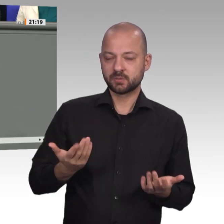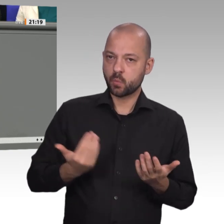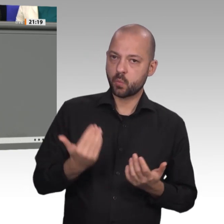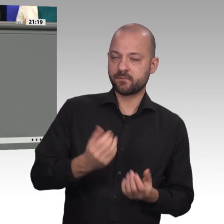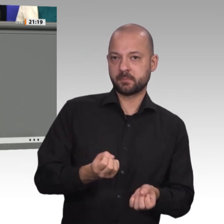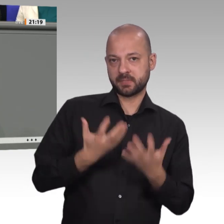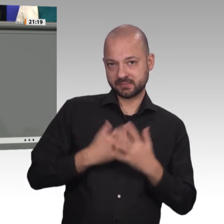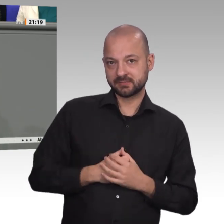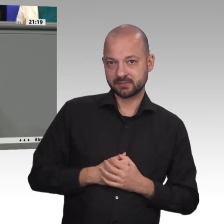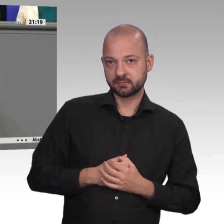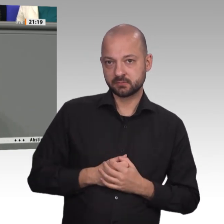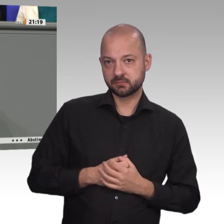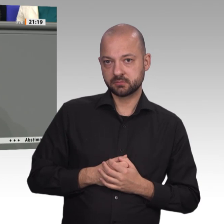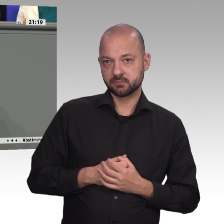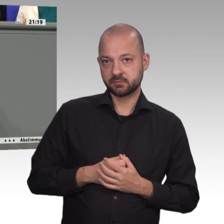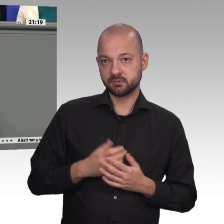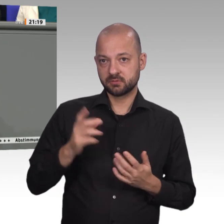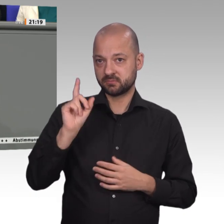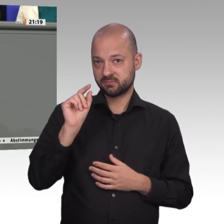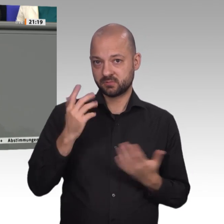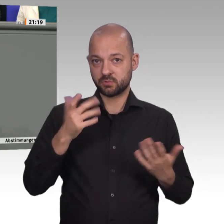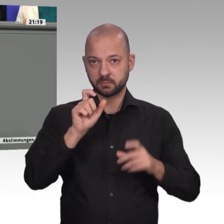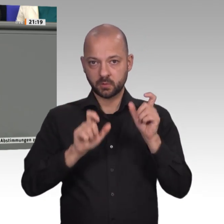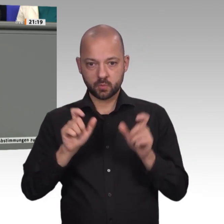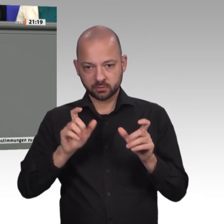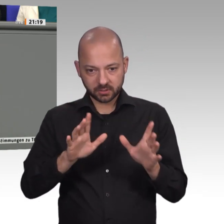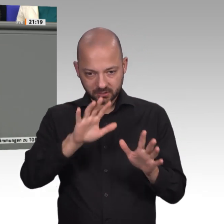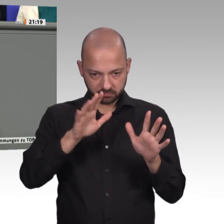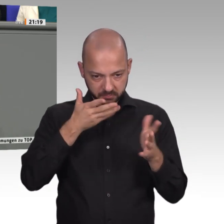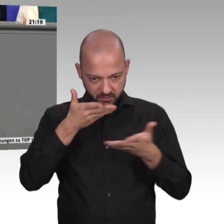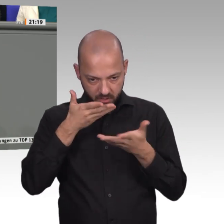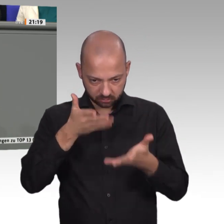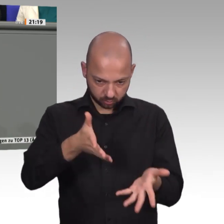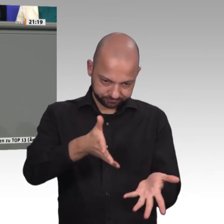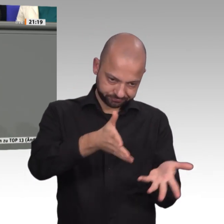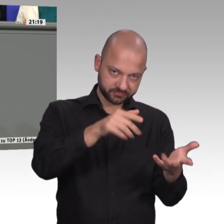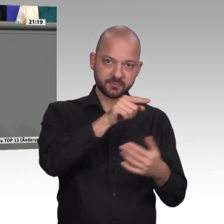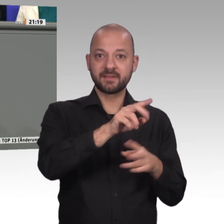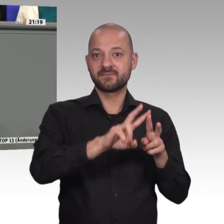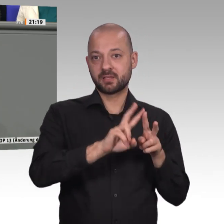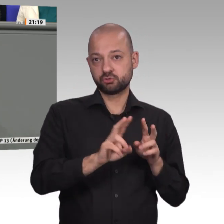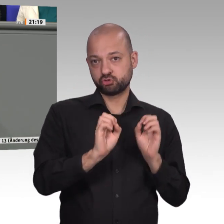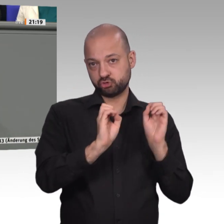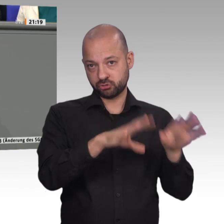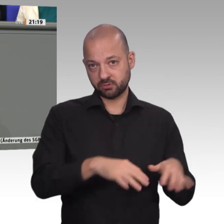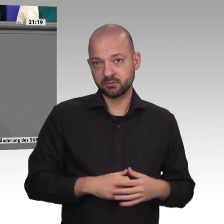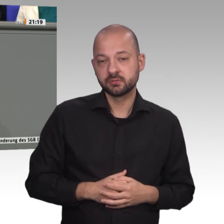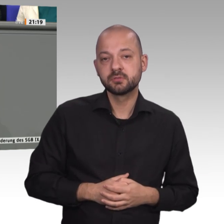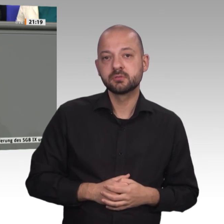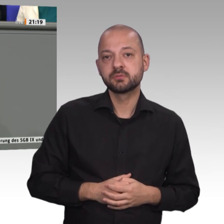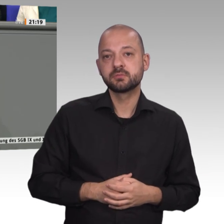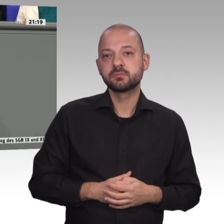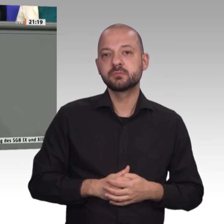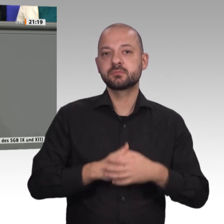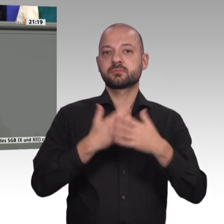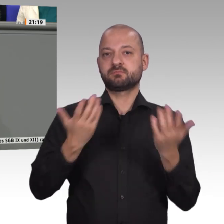war, was Anspruch war, was Erwartung war und was wir auch erwarten konnten, glaube ich, dass die Arbeitsmarktsituation